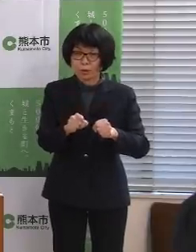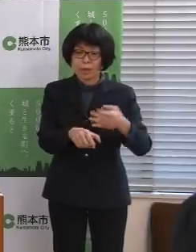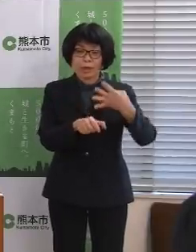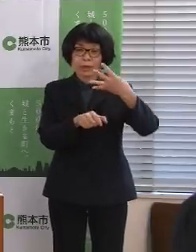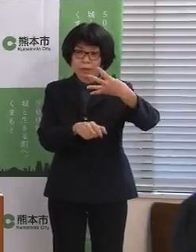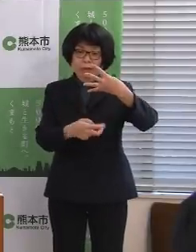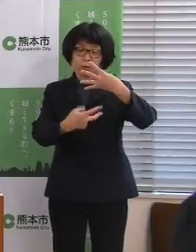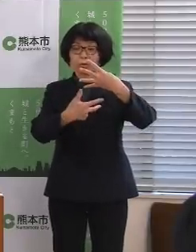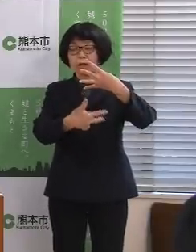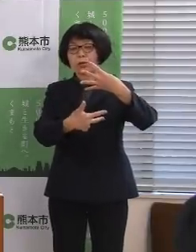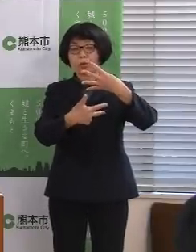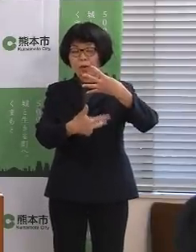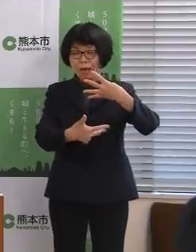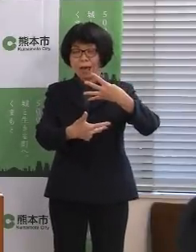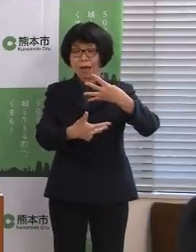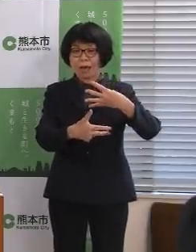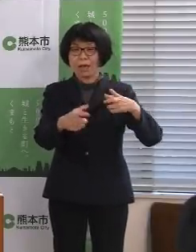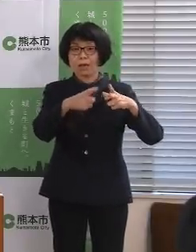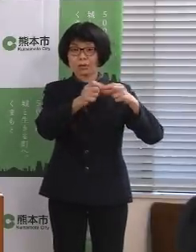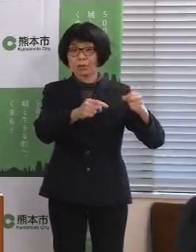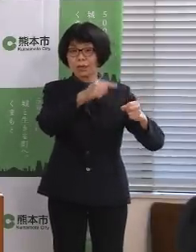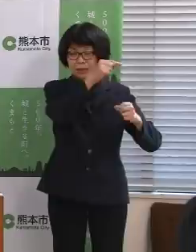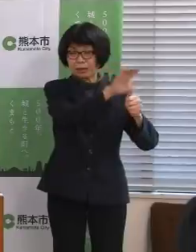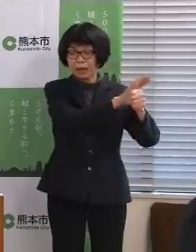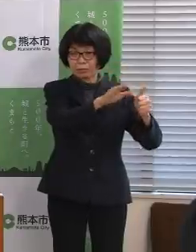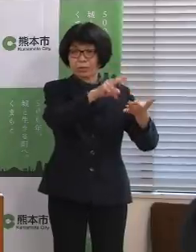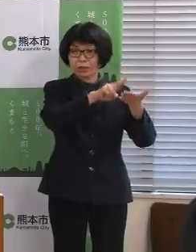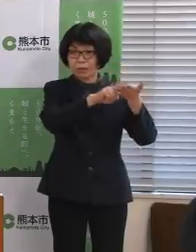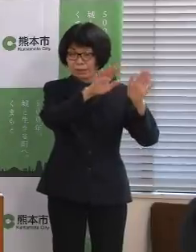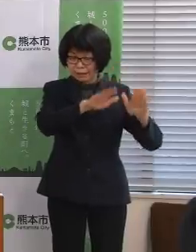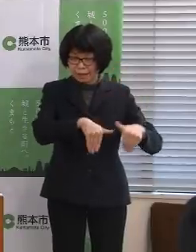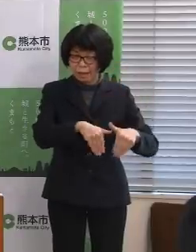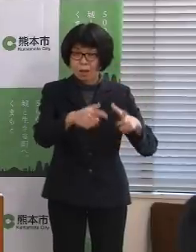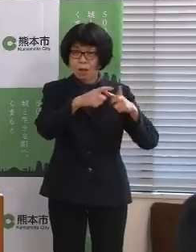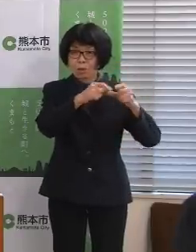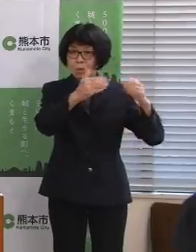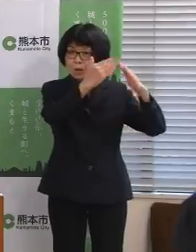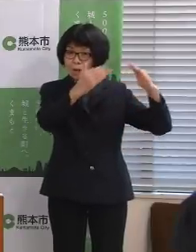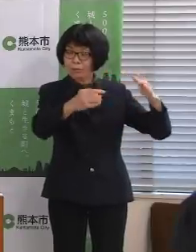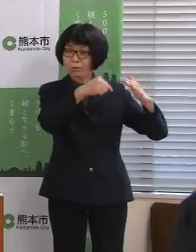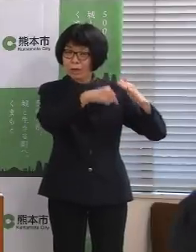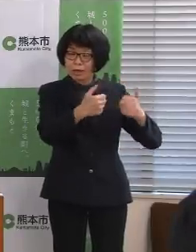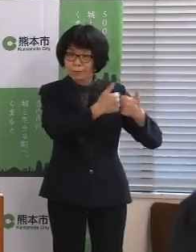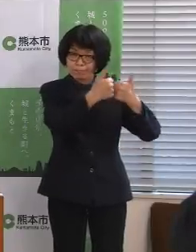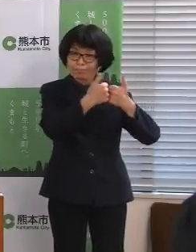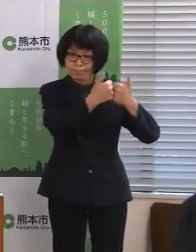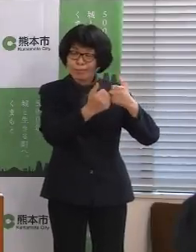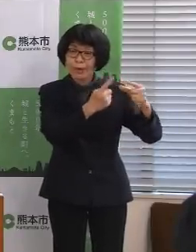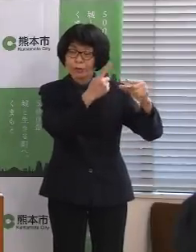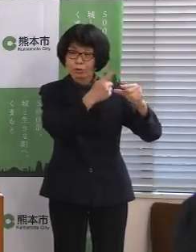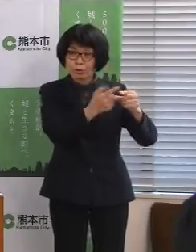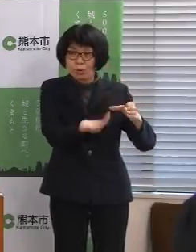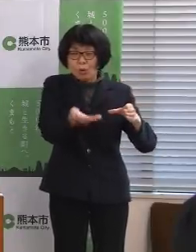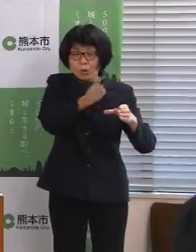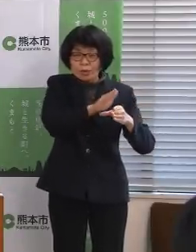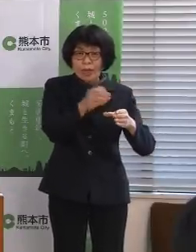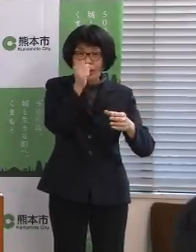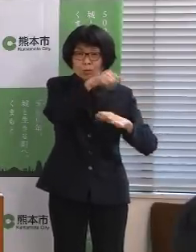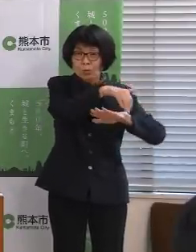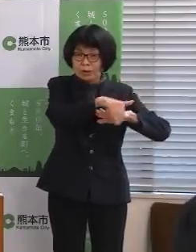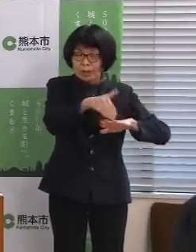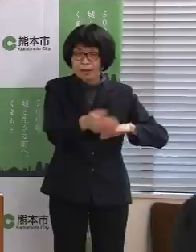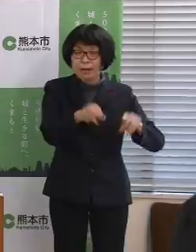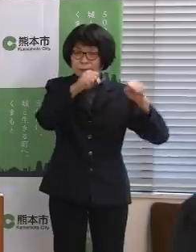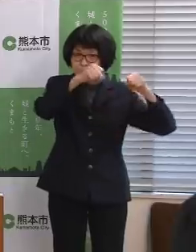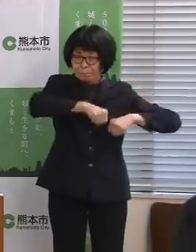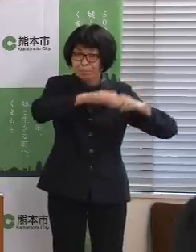7日に閣議決定をされまして、現在国会で審議中の補正予算が成立を